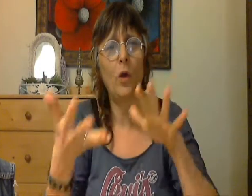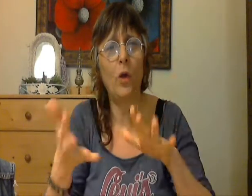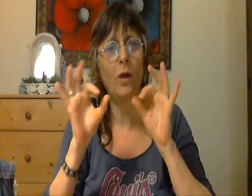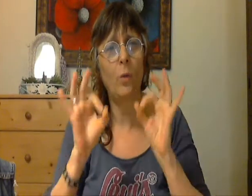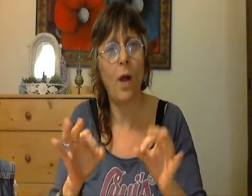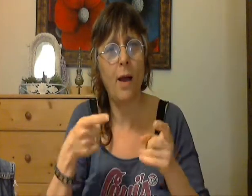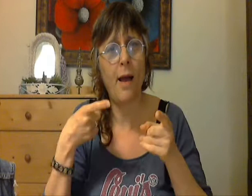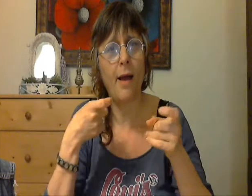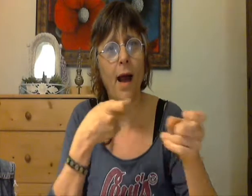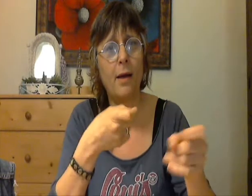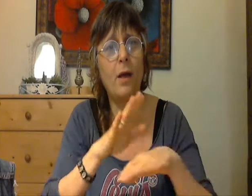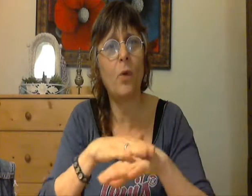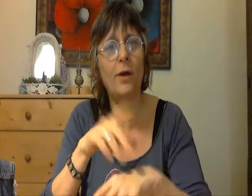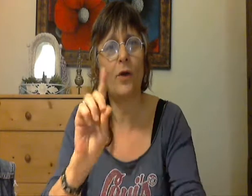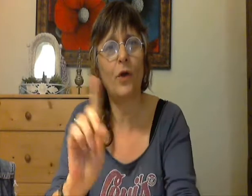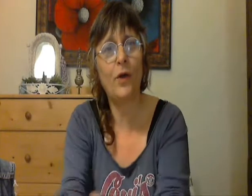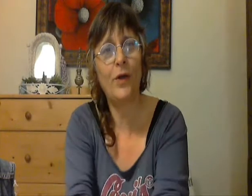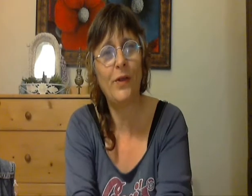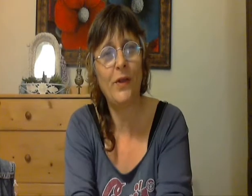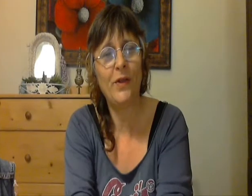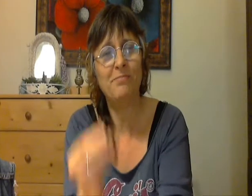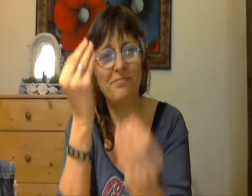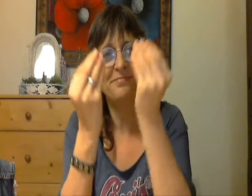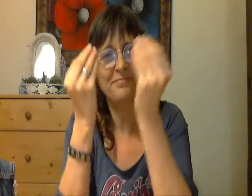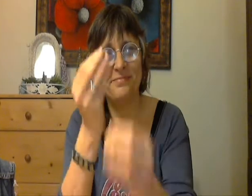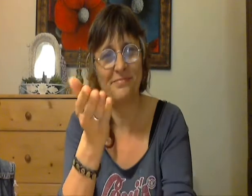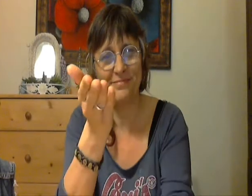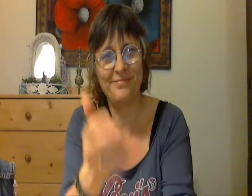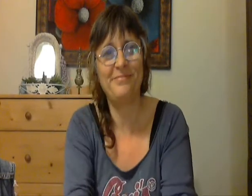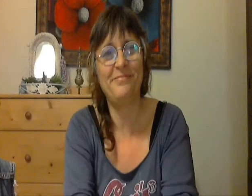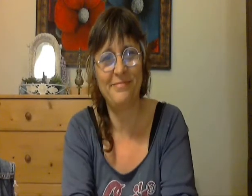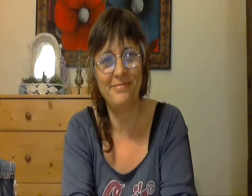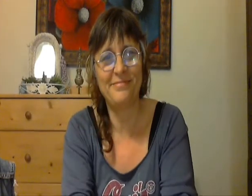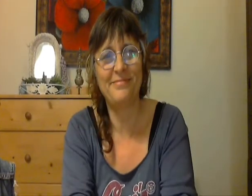enorme, lo hizo nosotros, no solo porque es nuestro jefe y siempre que